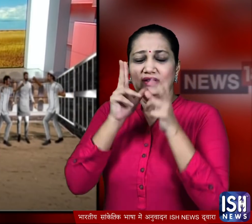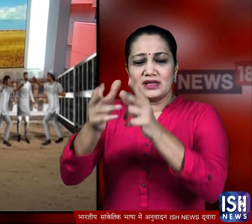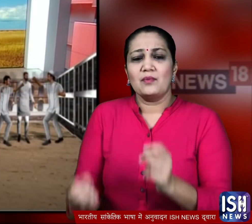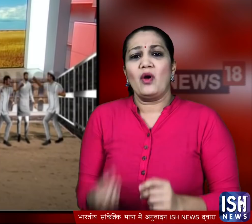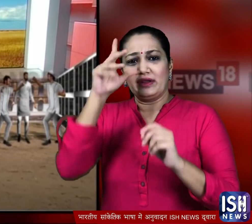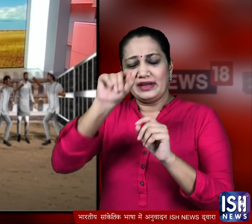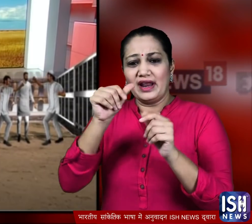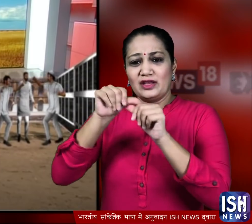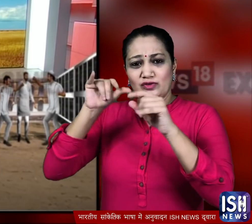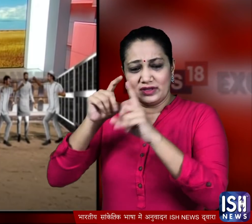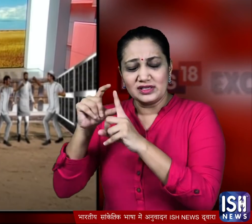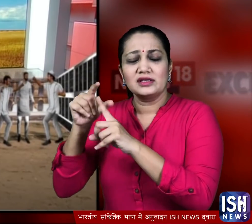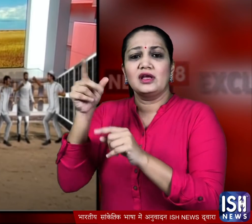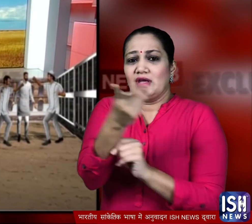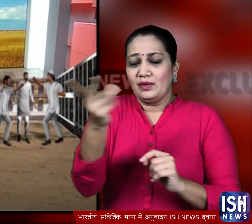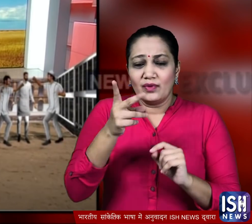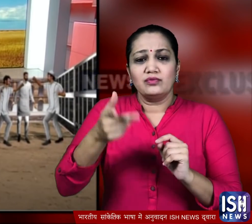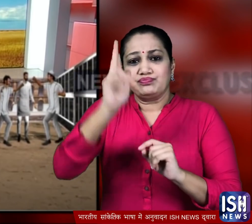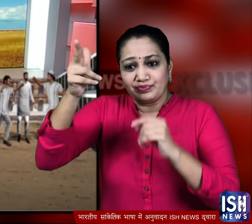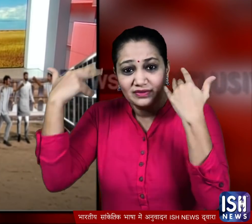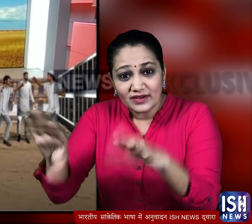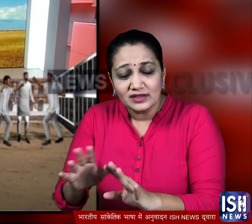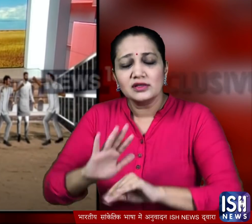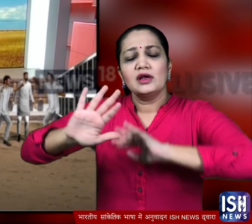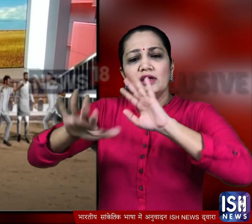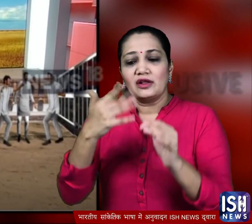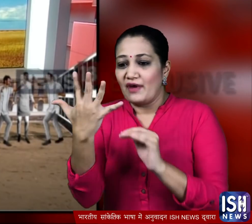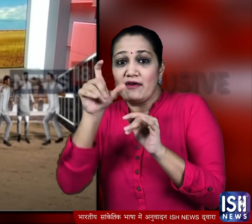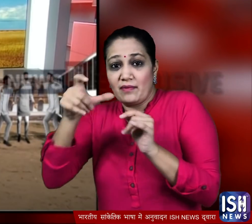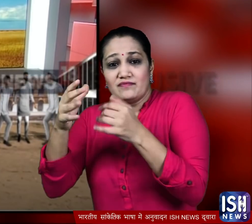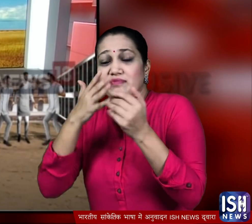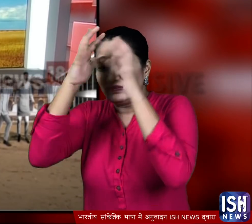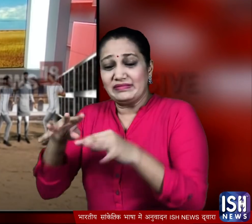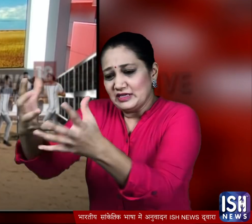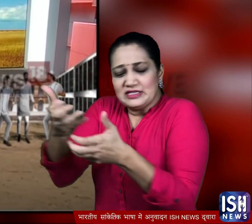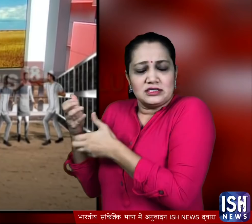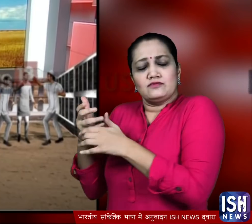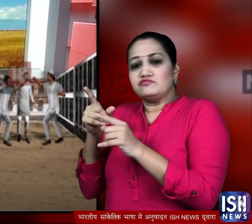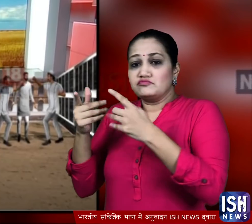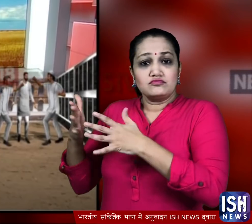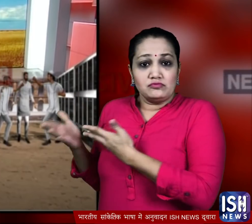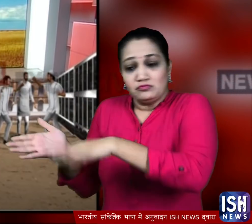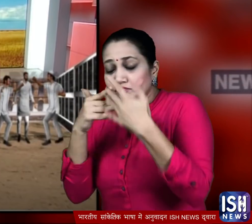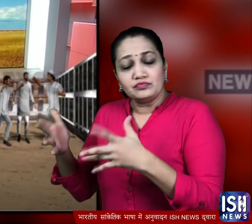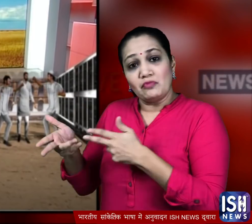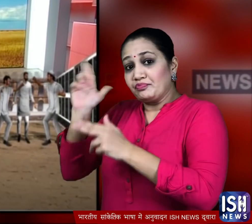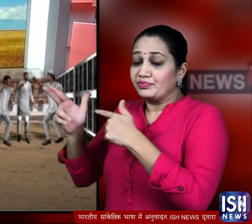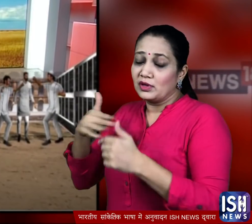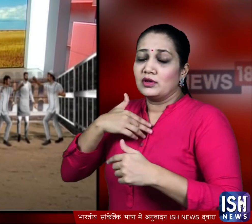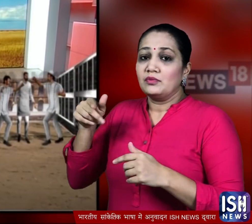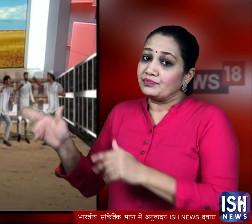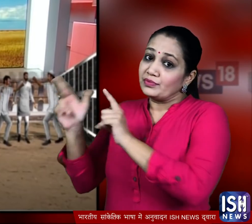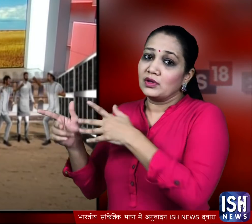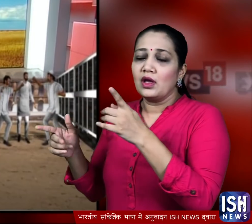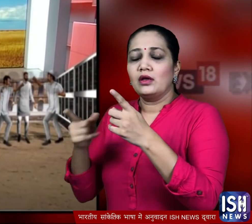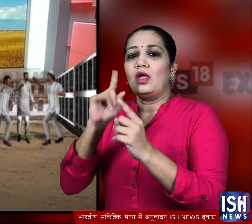पुलिस के मुताबिक सुबह 10 बजे अंशु दीक्षित ने मुकीम और मिराजुद्दीन को मार गिराया और 5 कैदियों को अपने कब्जे में लेकर उनको भी जान से